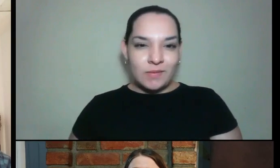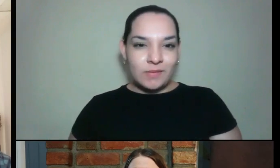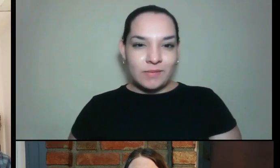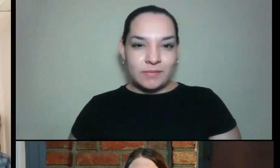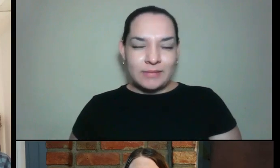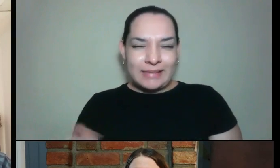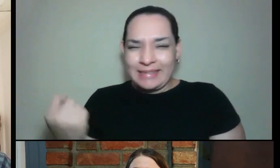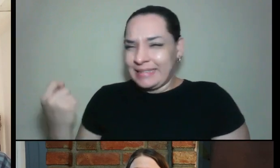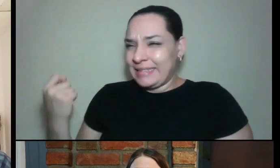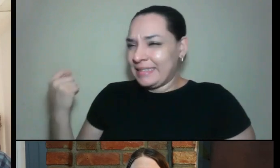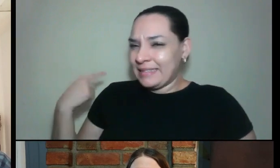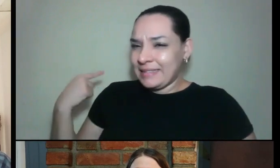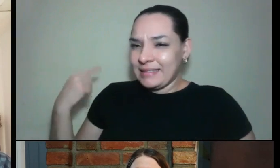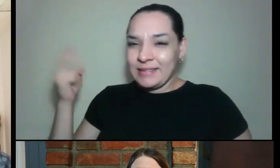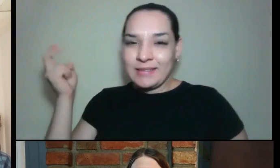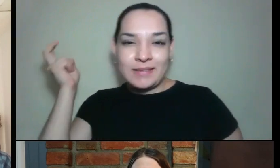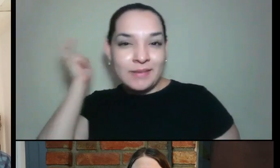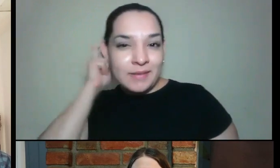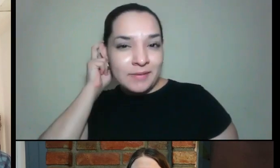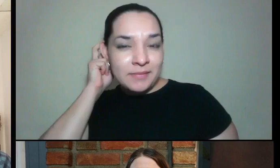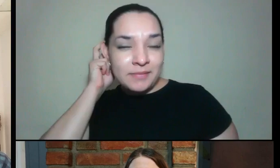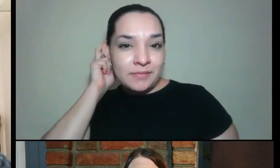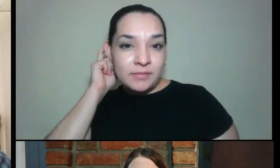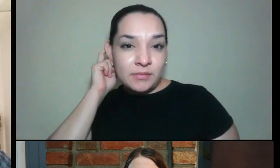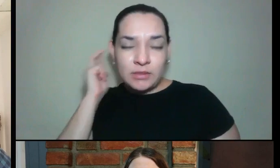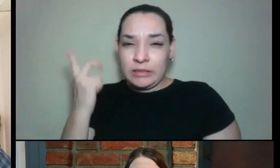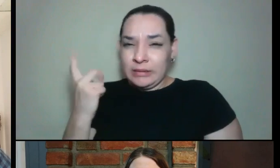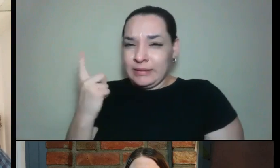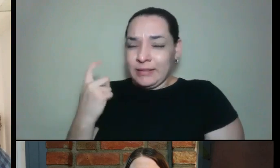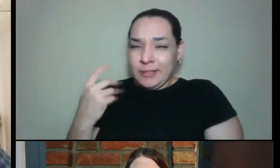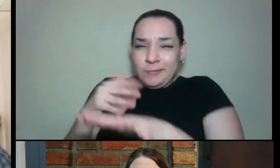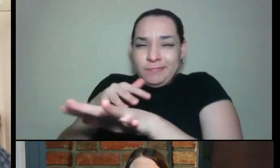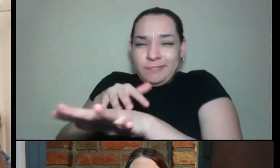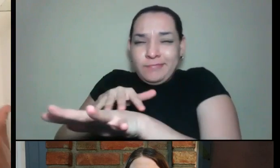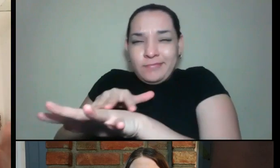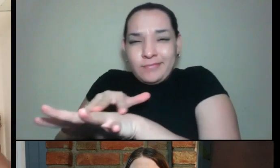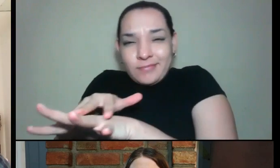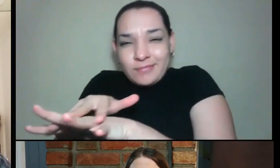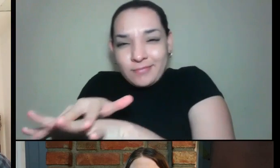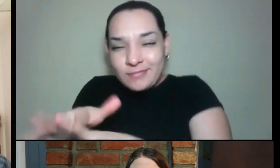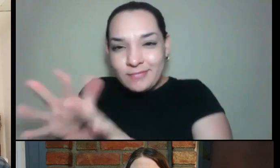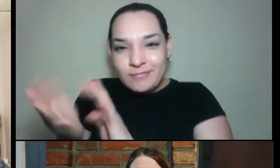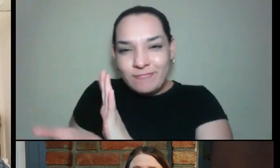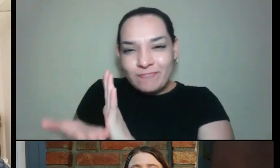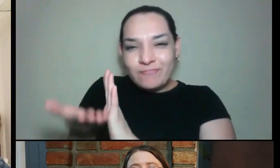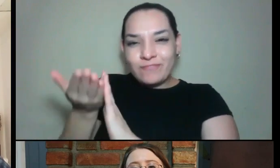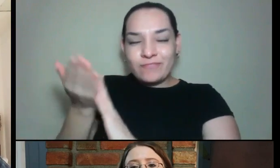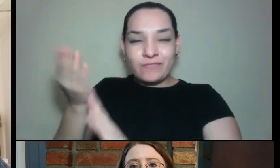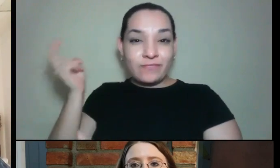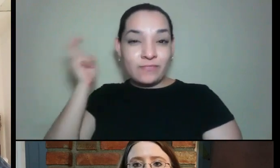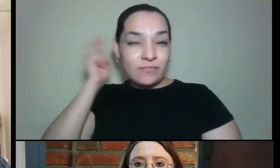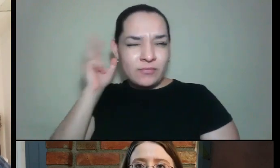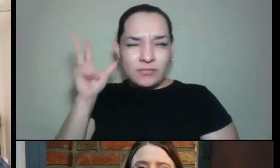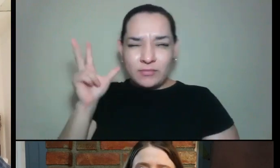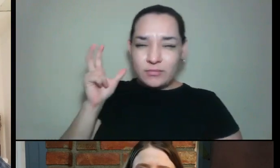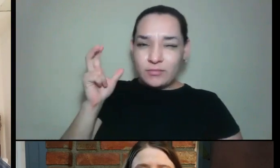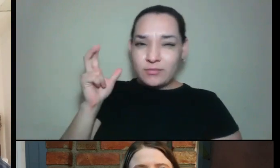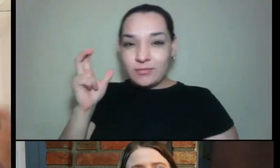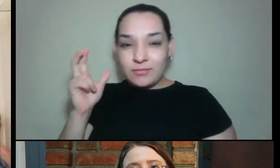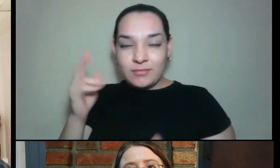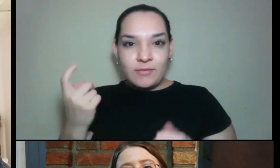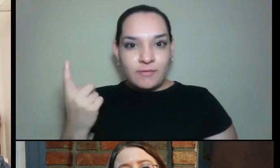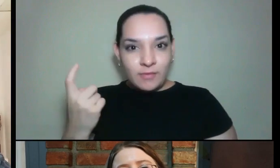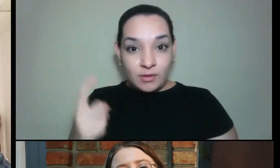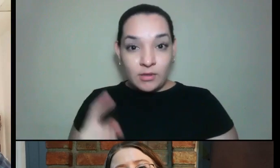muy chica, recién implantada, y hasta que encuentre su proceso de evolución con el implante